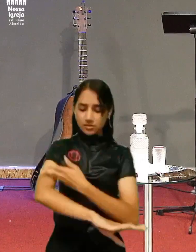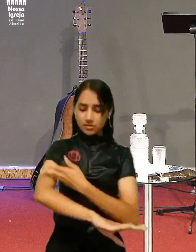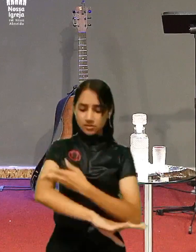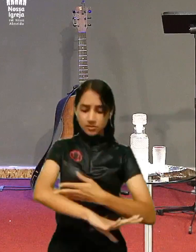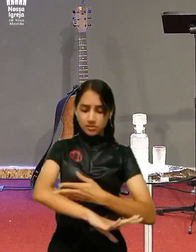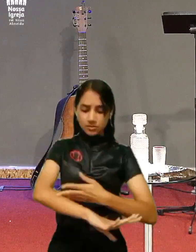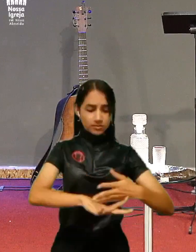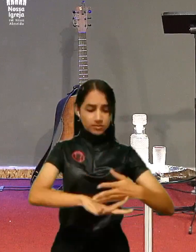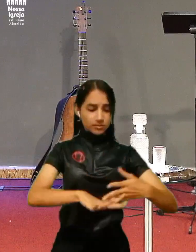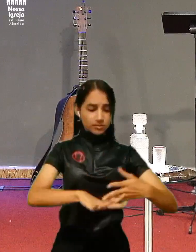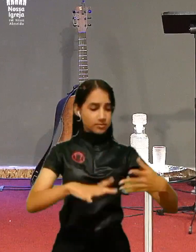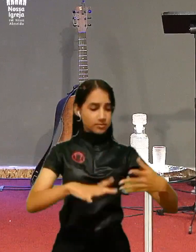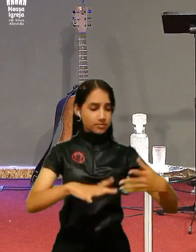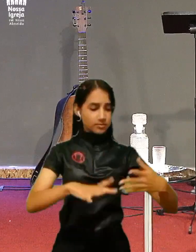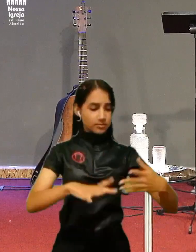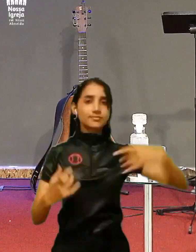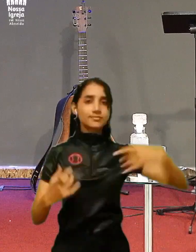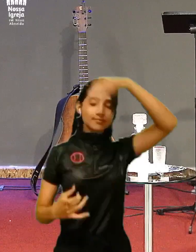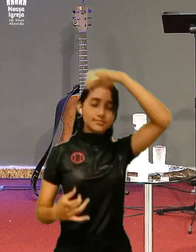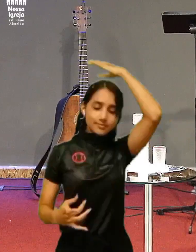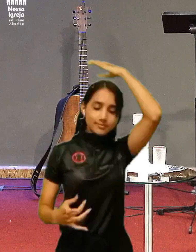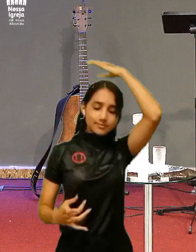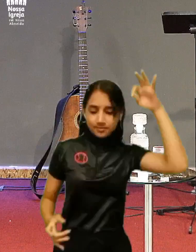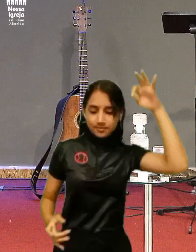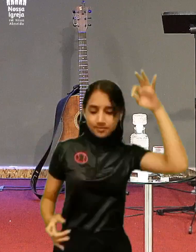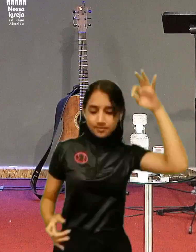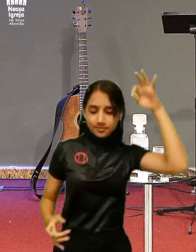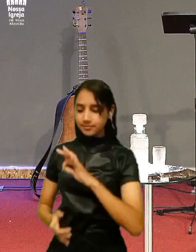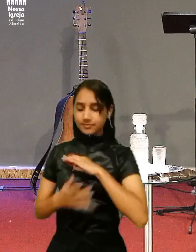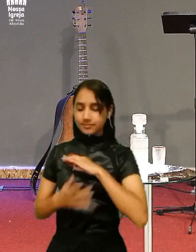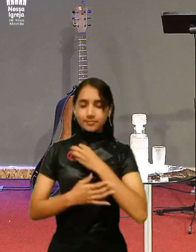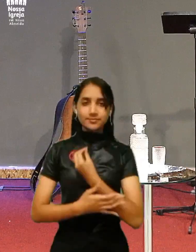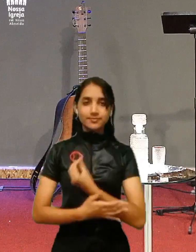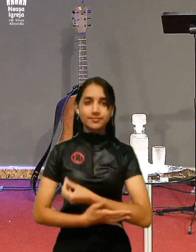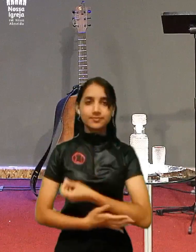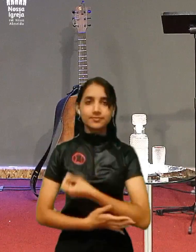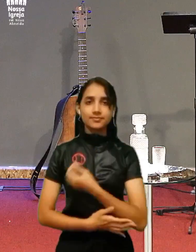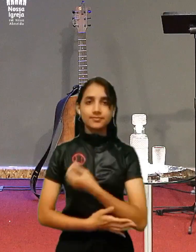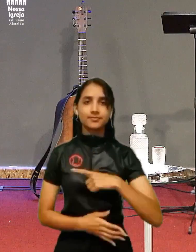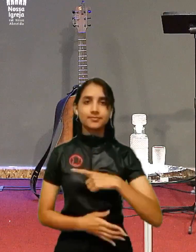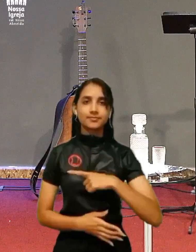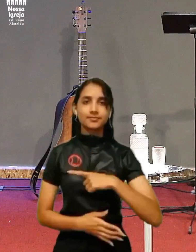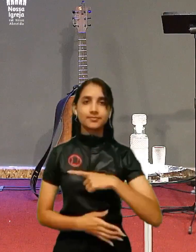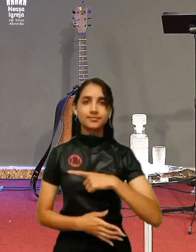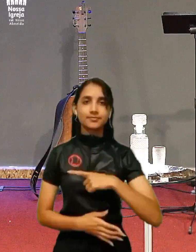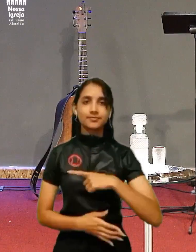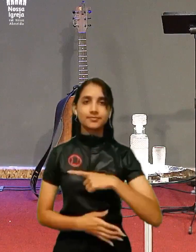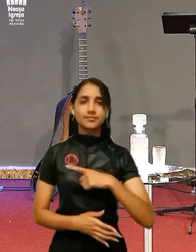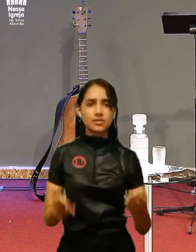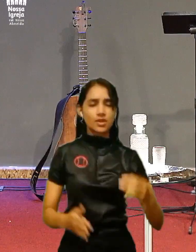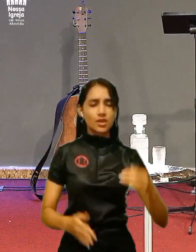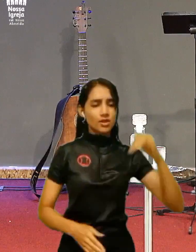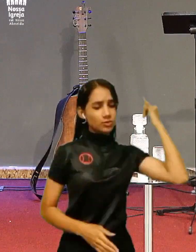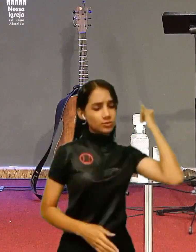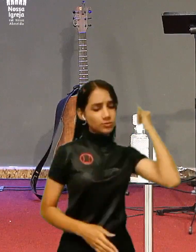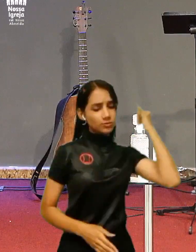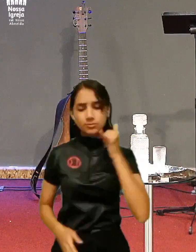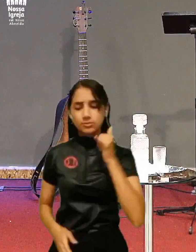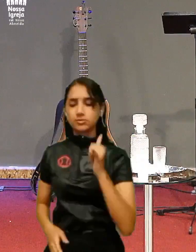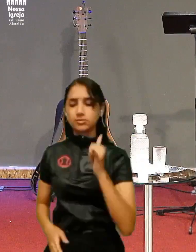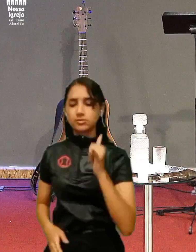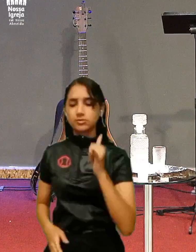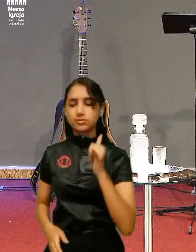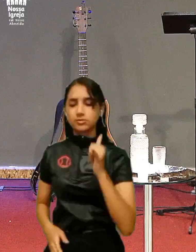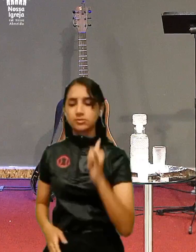em vós o Espírito e vivereis, e sabereis que eu sou o Senhor. Então profetizei segundo me for